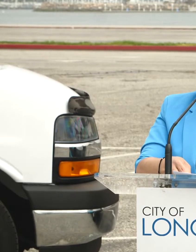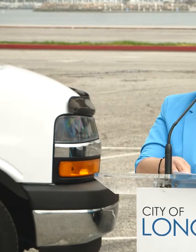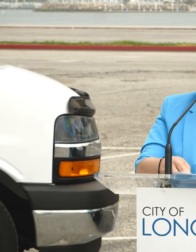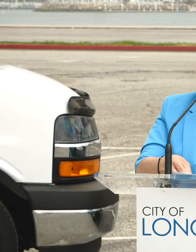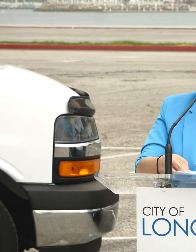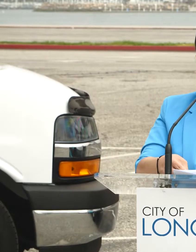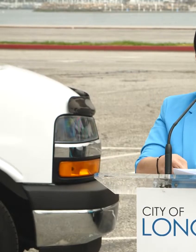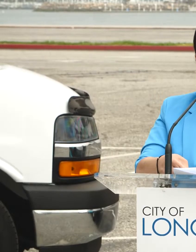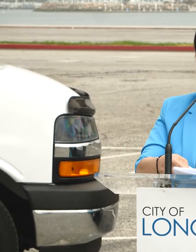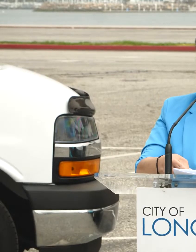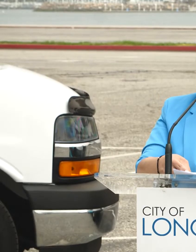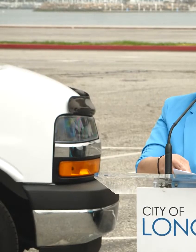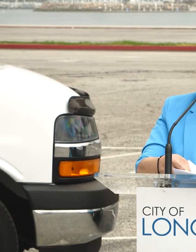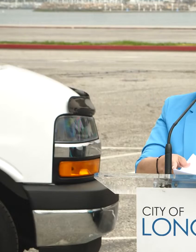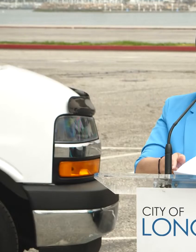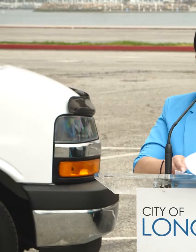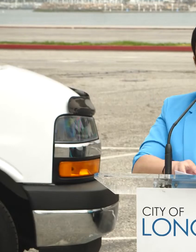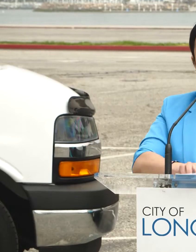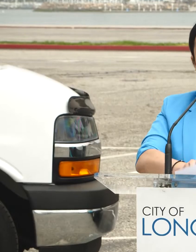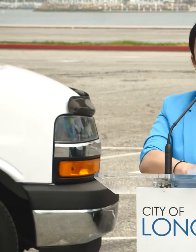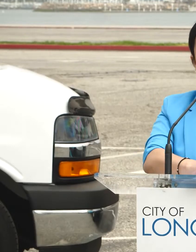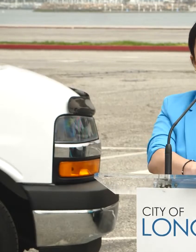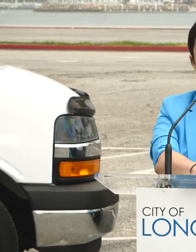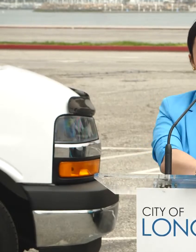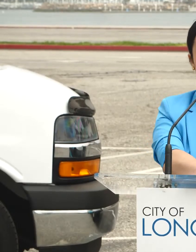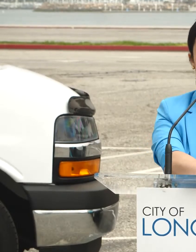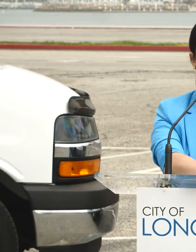otros programas de subvenciones, más